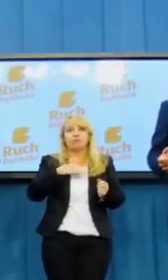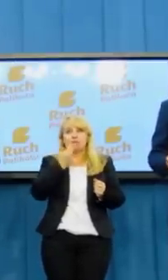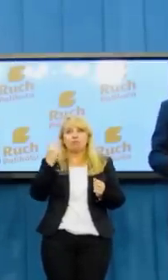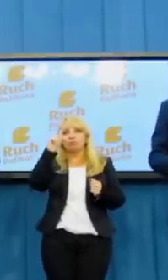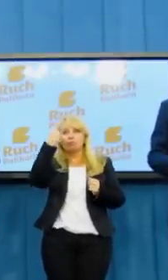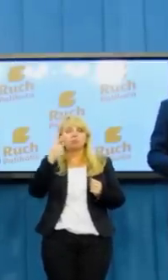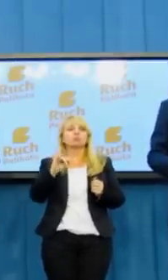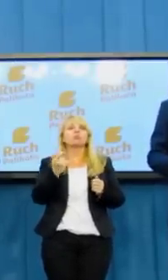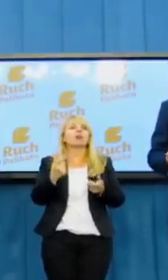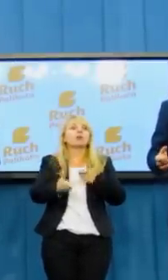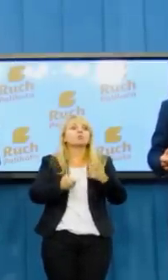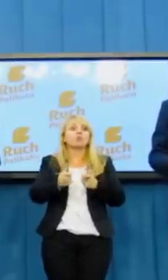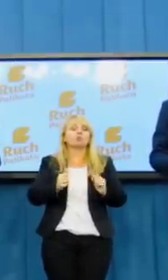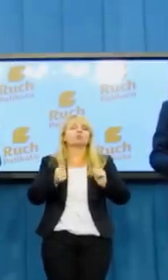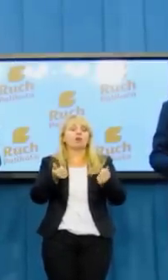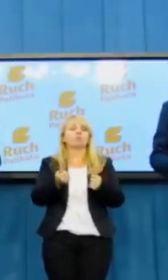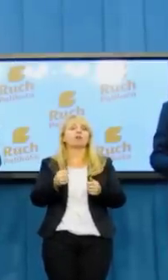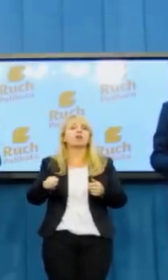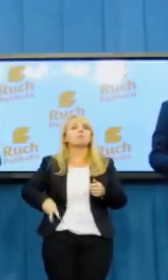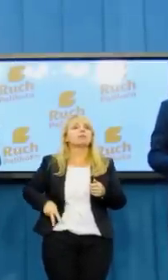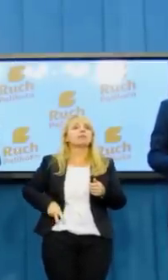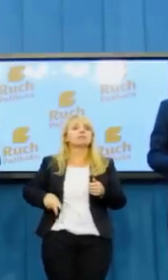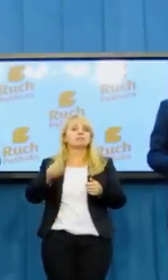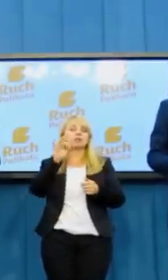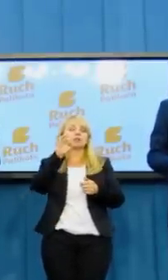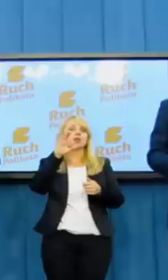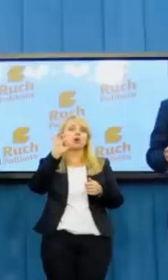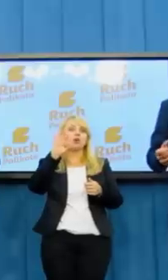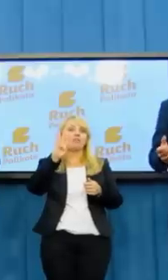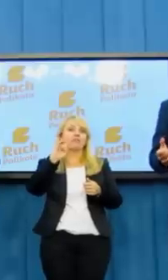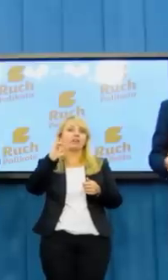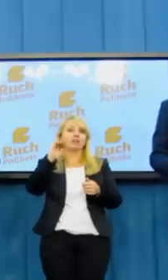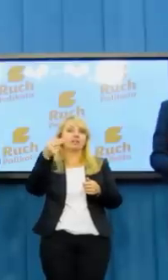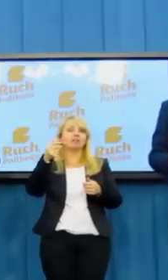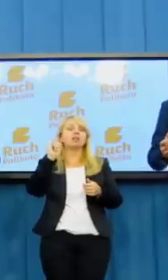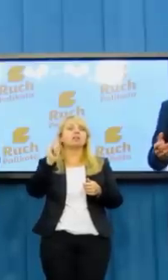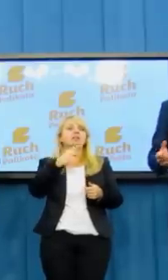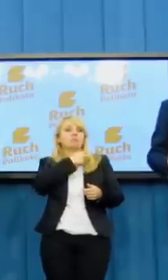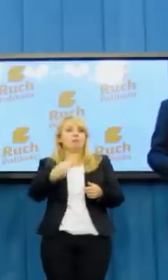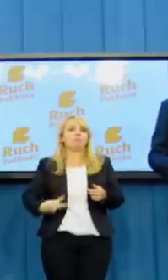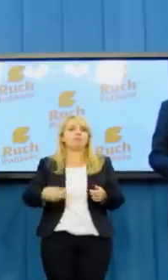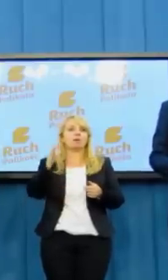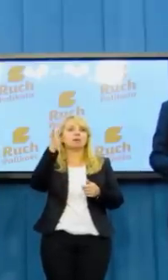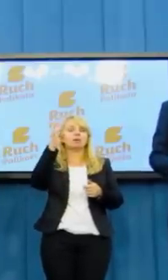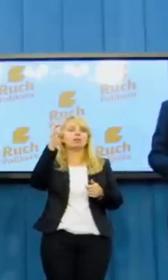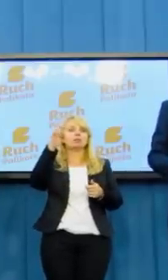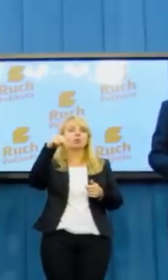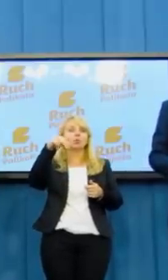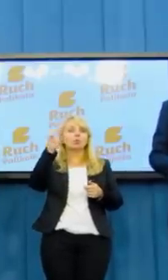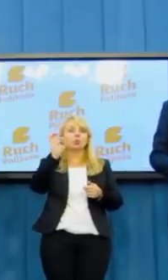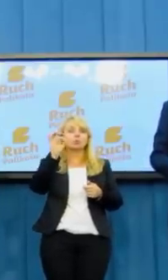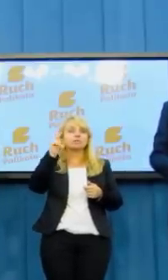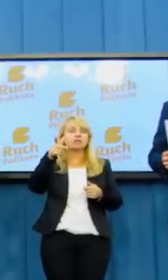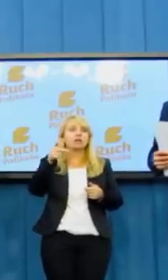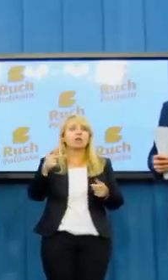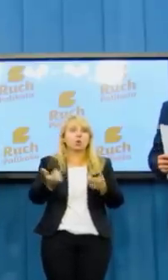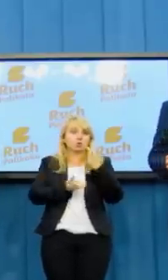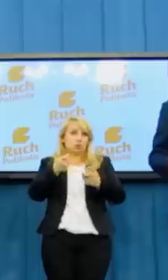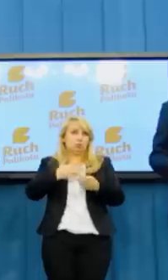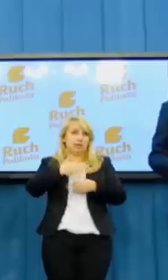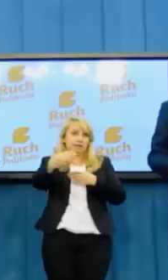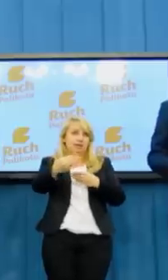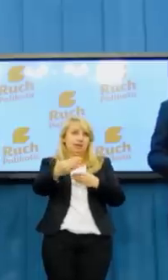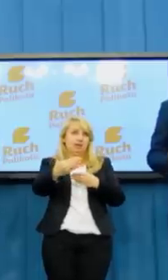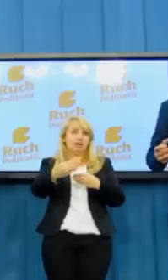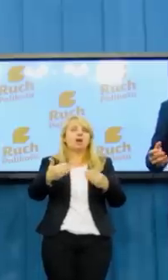Jarosława Gowina, na premiera Donalda Tuska, żeby zareagowali. Stała się rzecz straszna, wybuchła